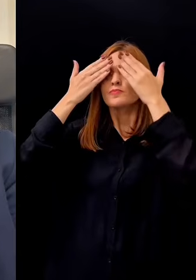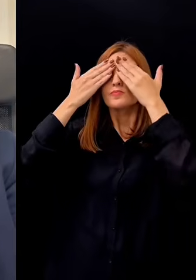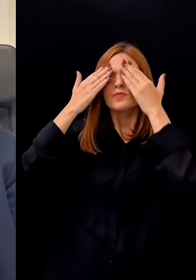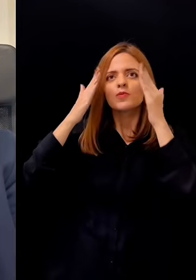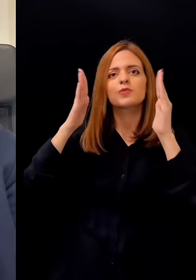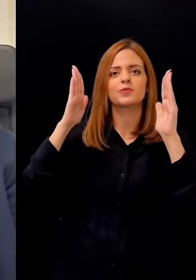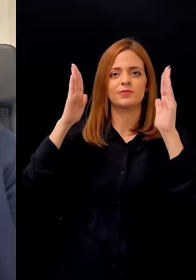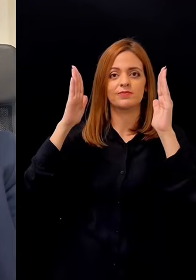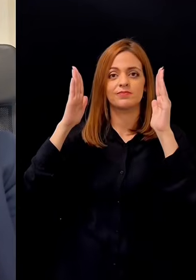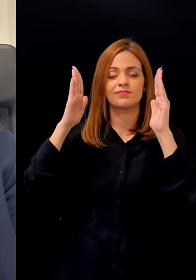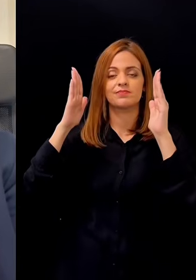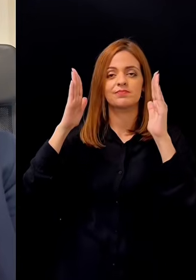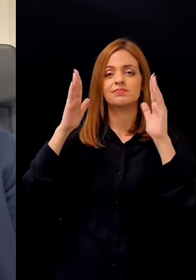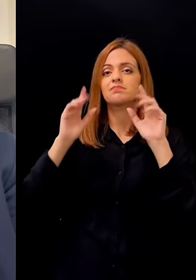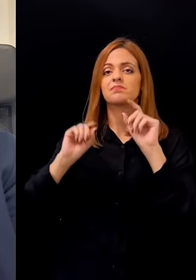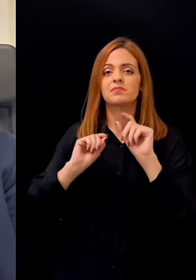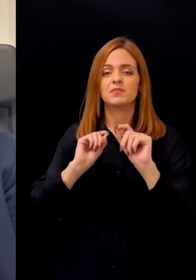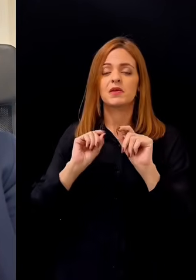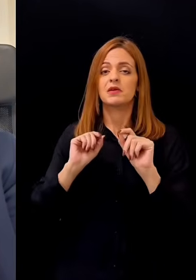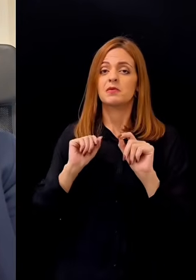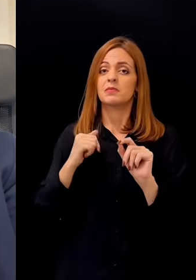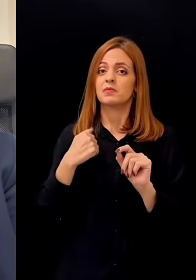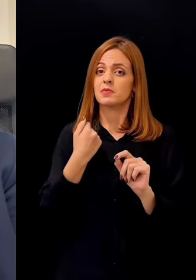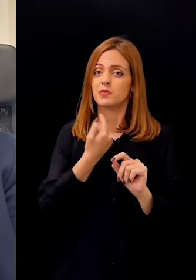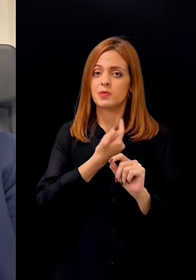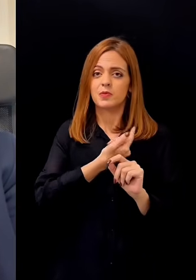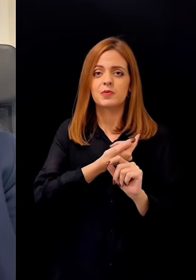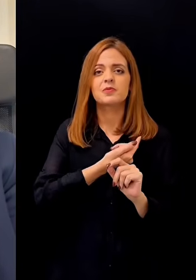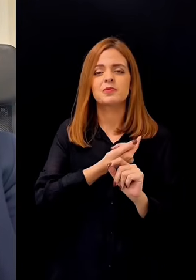para que a gente